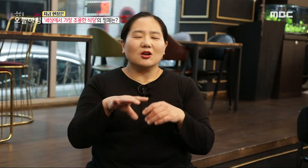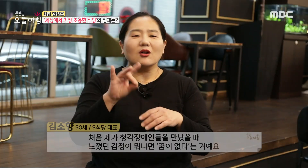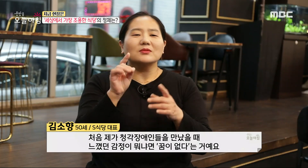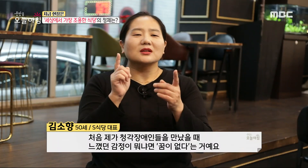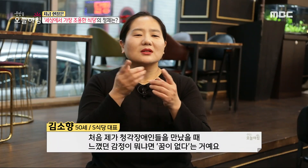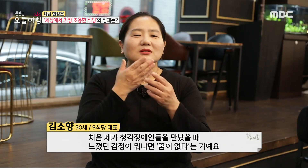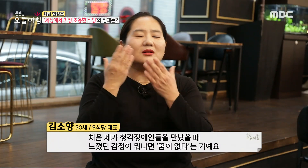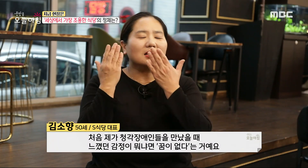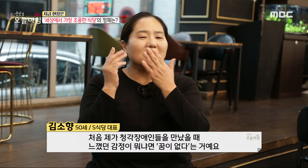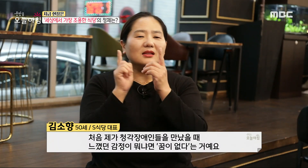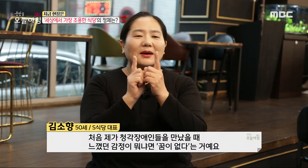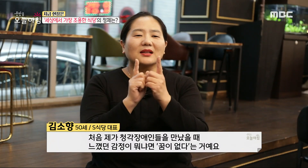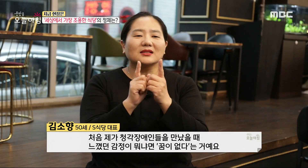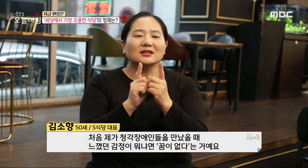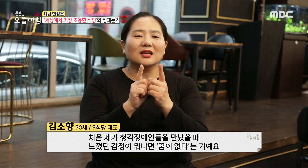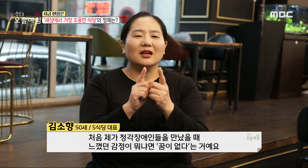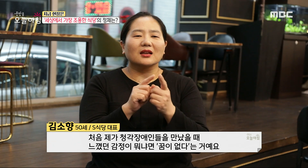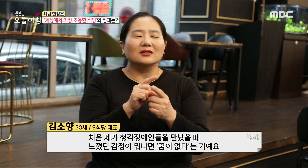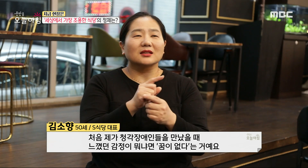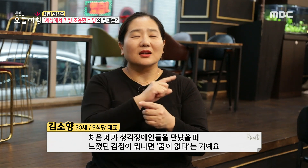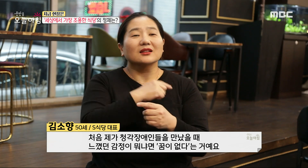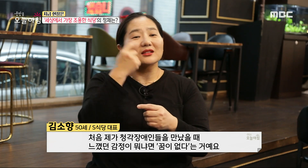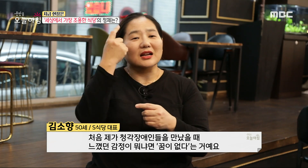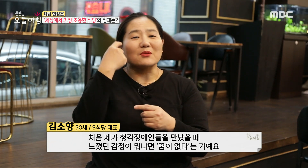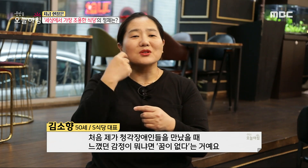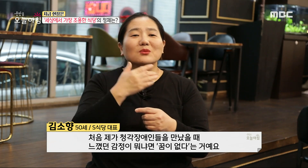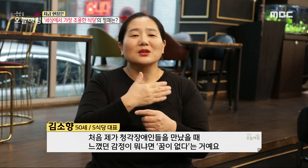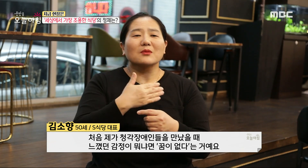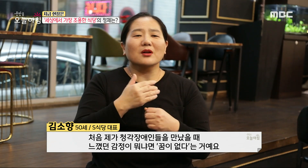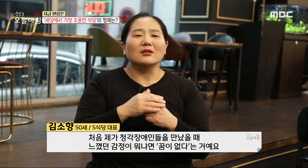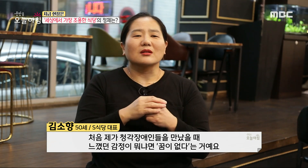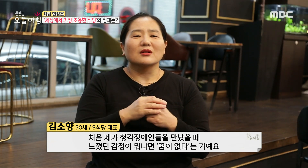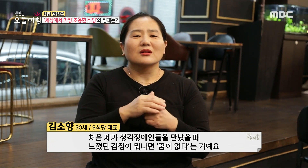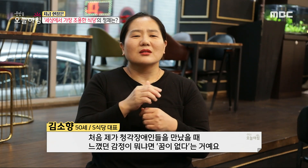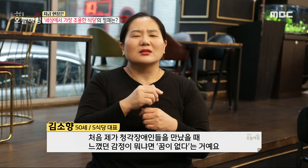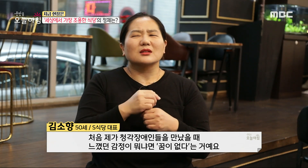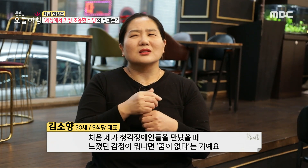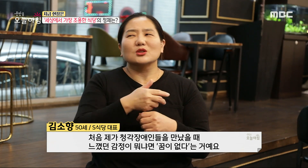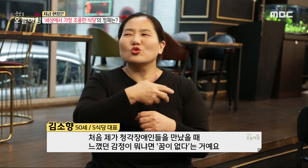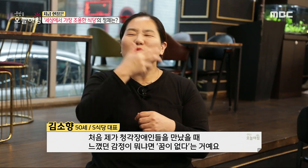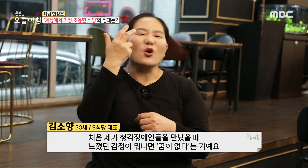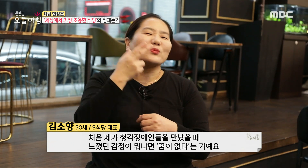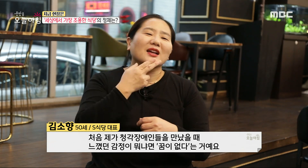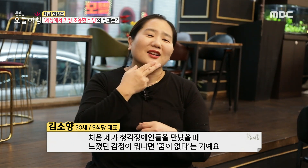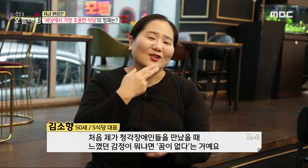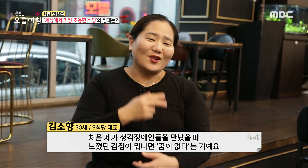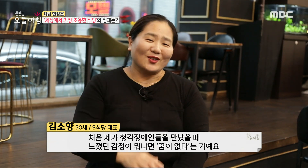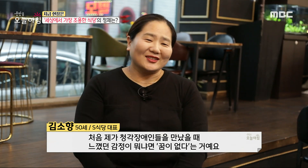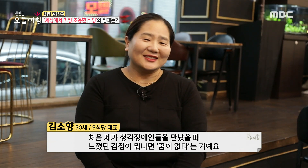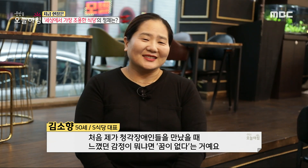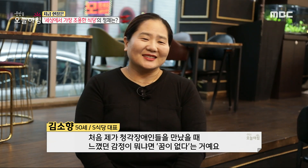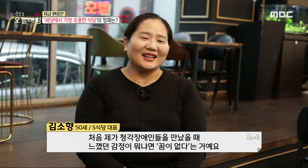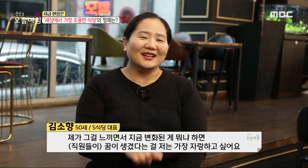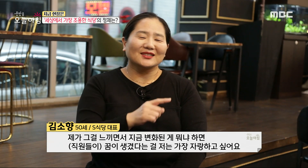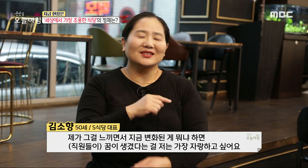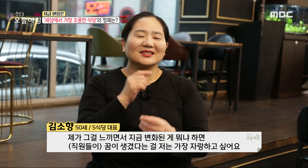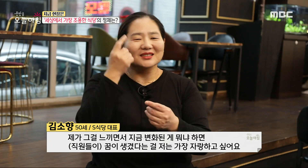처음 저희 청각장애인을 만났을 때 제가 느꼈던 감정이 뭐냐면 꿈이 없다라는 거예요. 제가 그걸